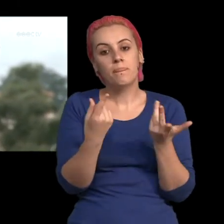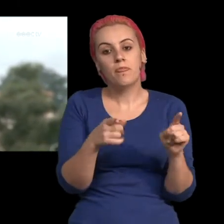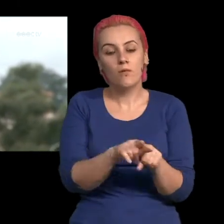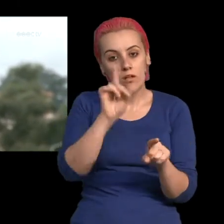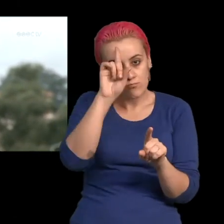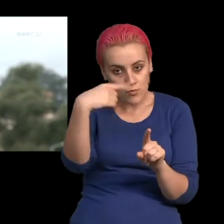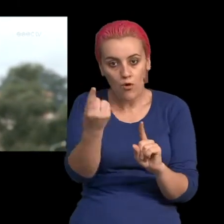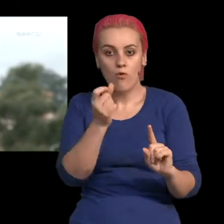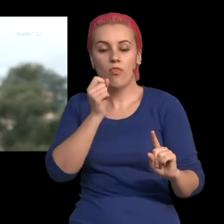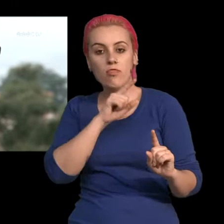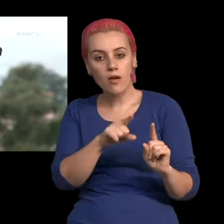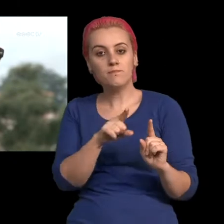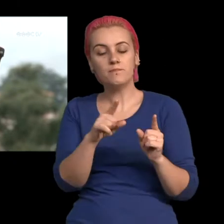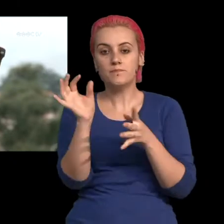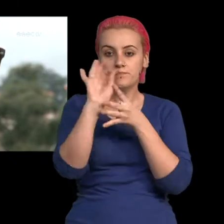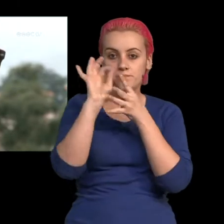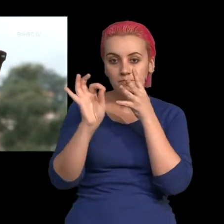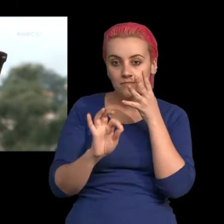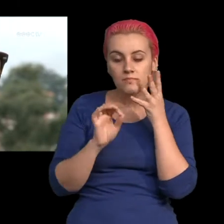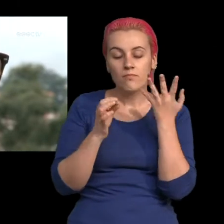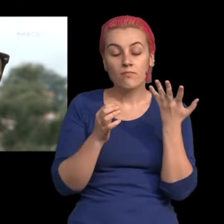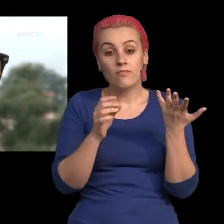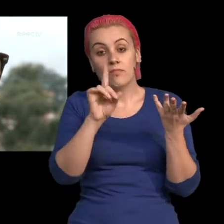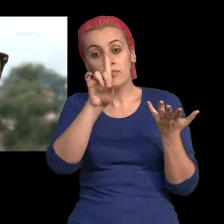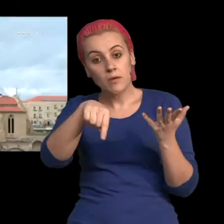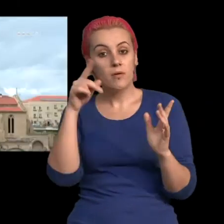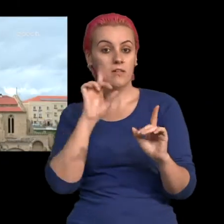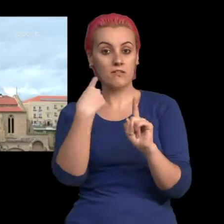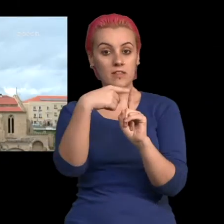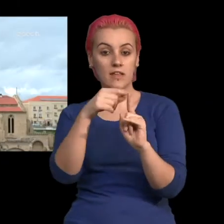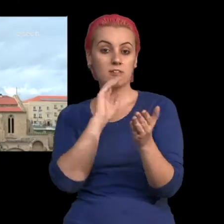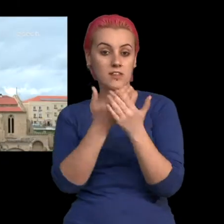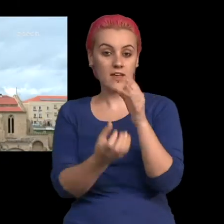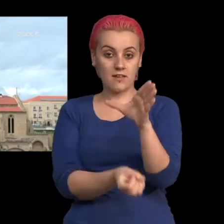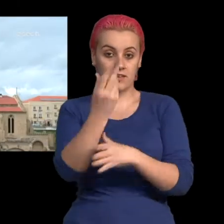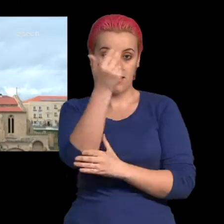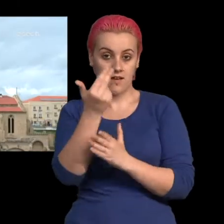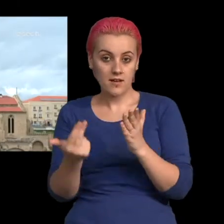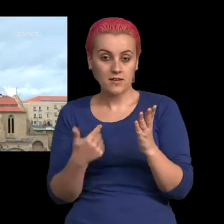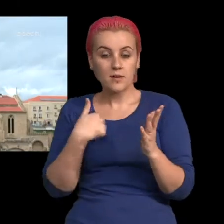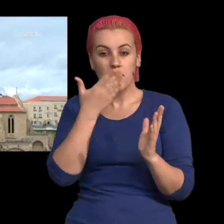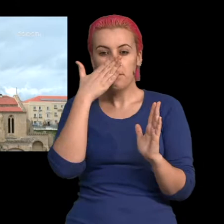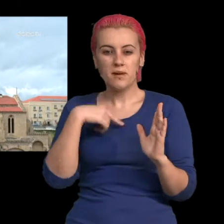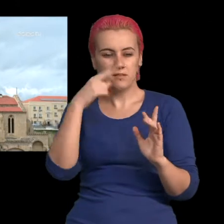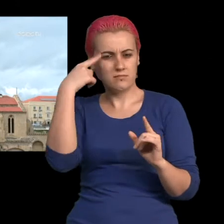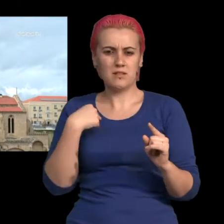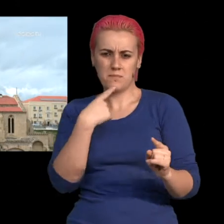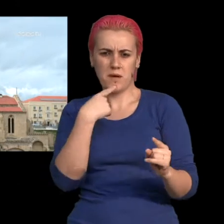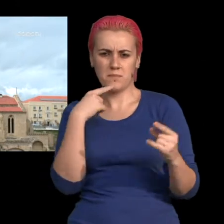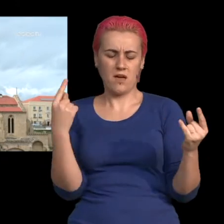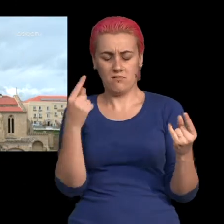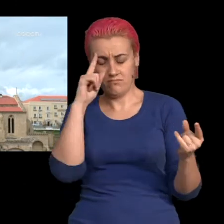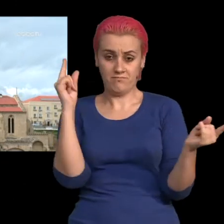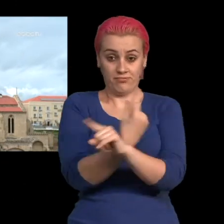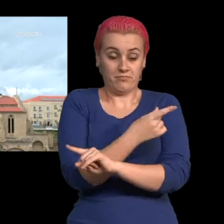Essa capacidade é uma característica e uma vantagem de se fazer arte, não é? Que parece um bocadinho contraditório,